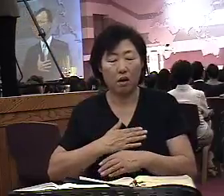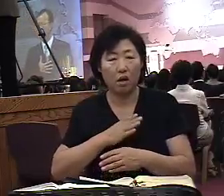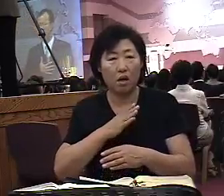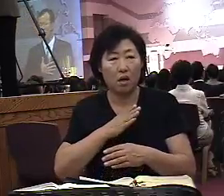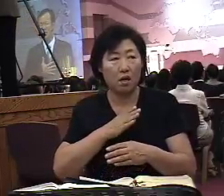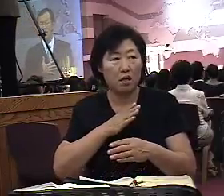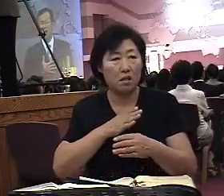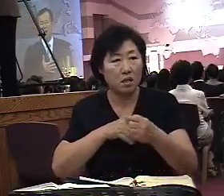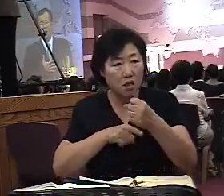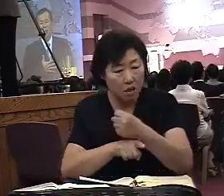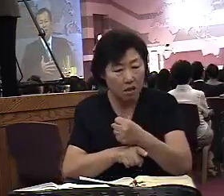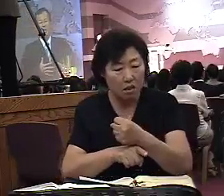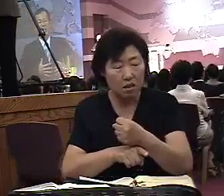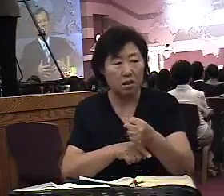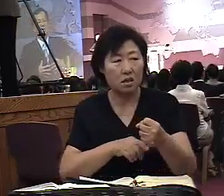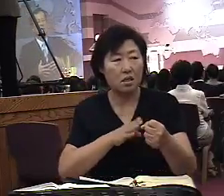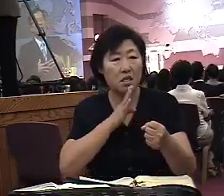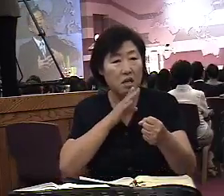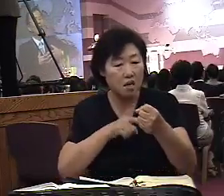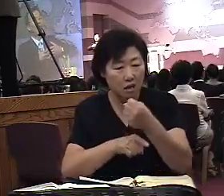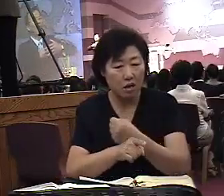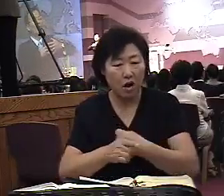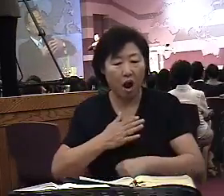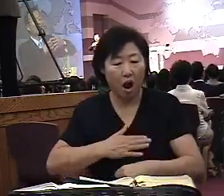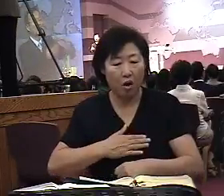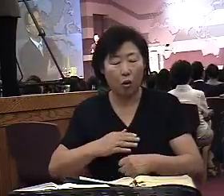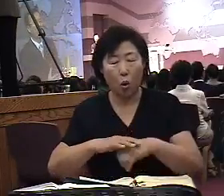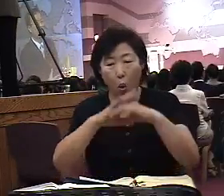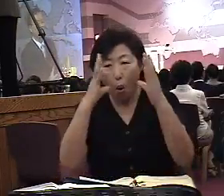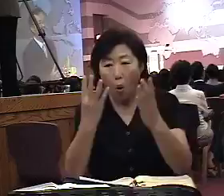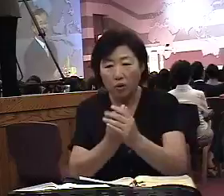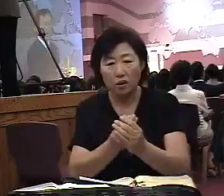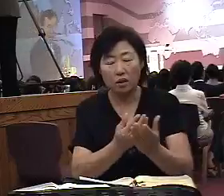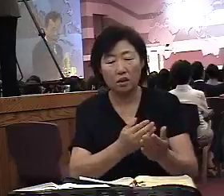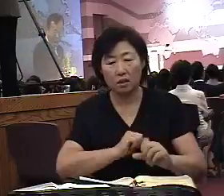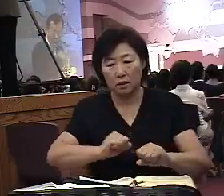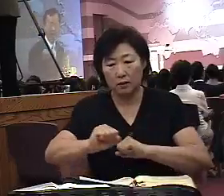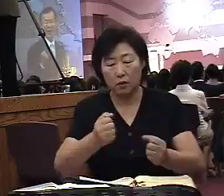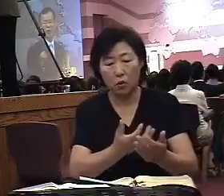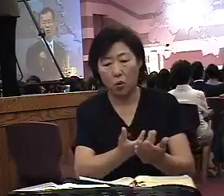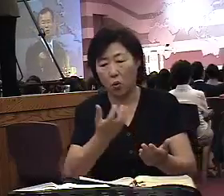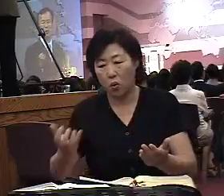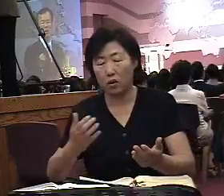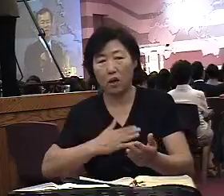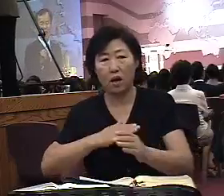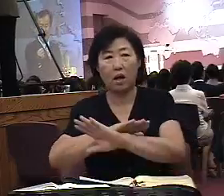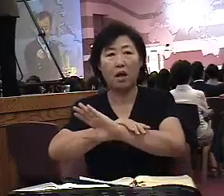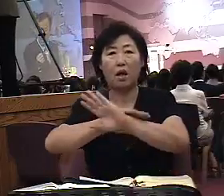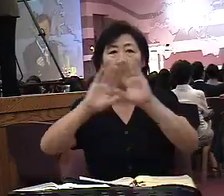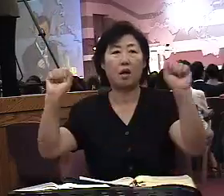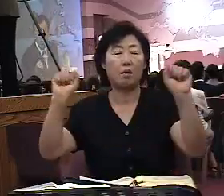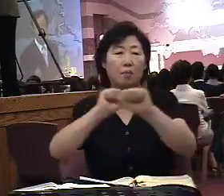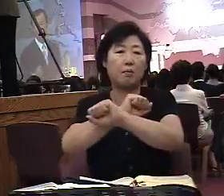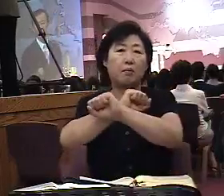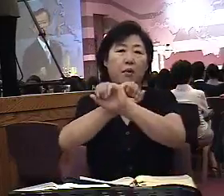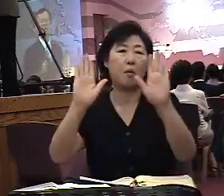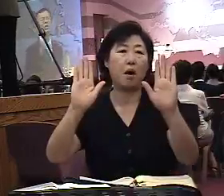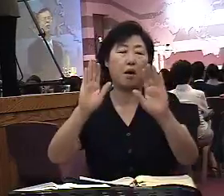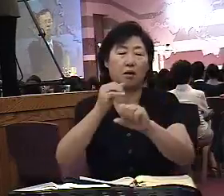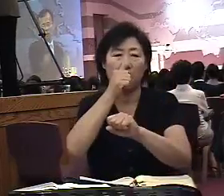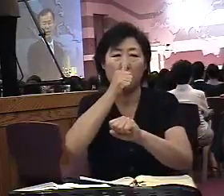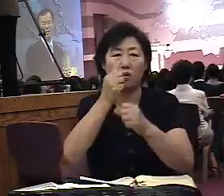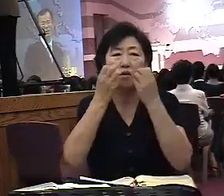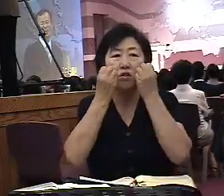진리로 아는 그것을 온전히 이제 실행으로 옮길 수 있도록 나를 해방하여 주시고 나에게 새로운 능력을